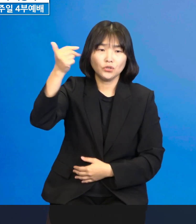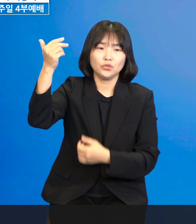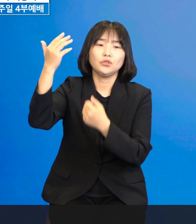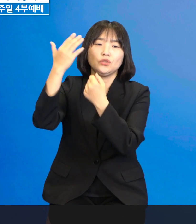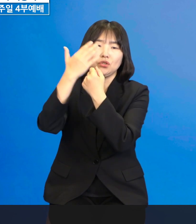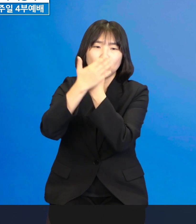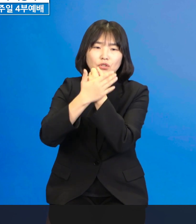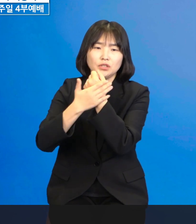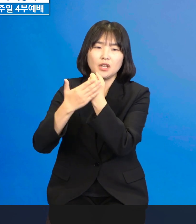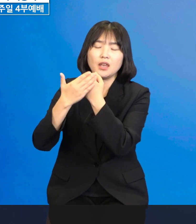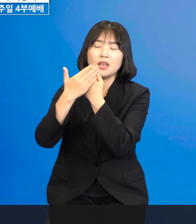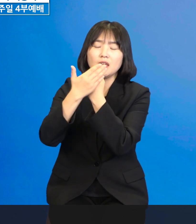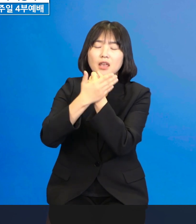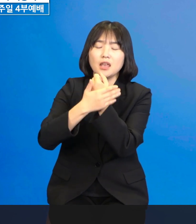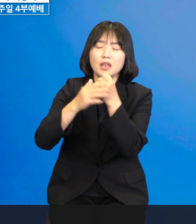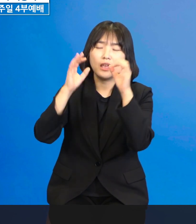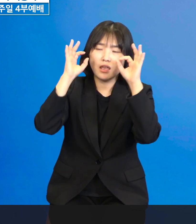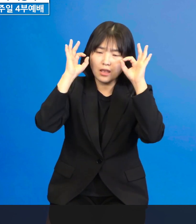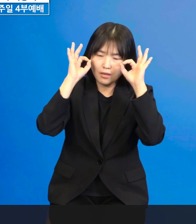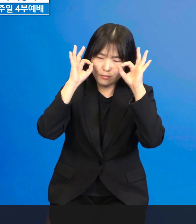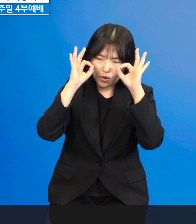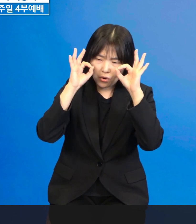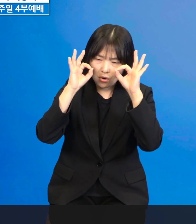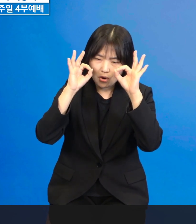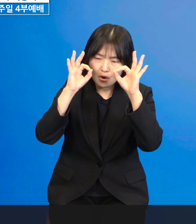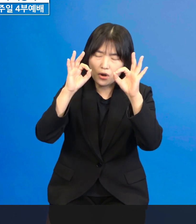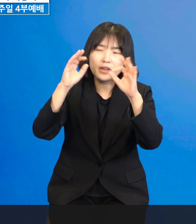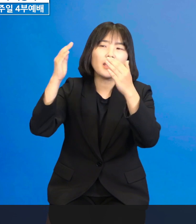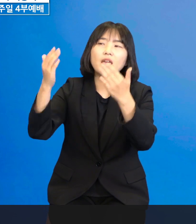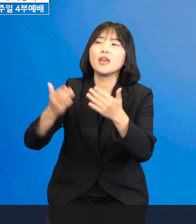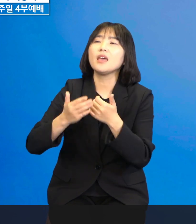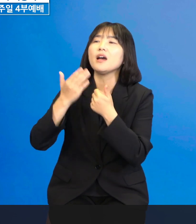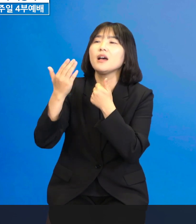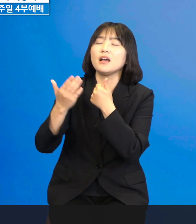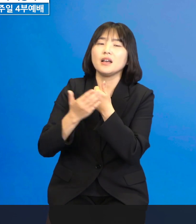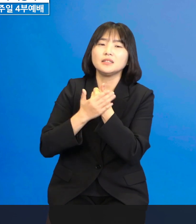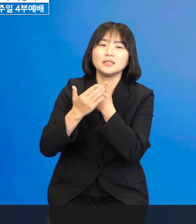채우시네. 주 보게 하십니다, 보게